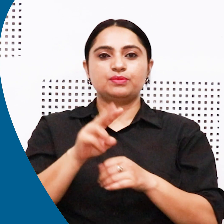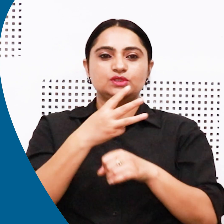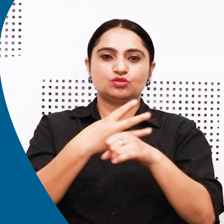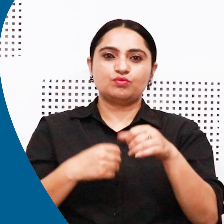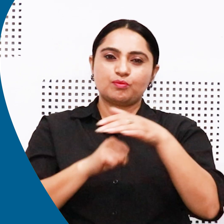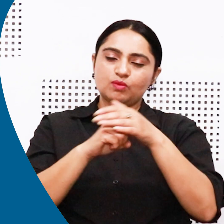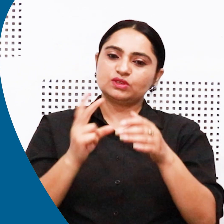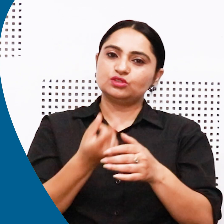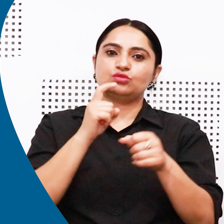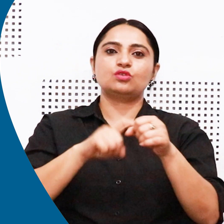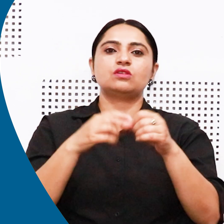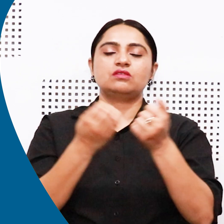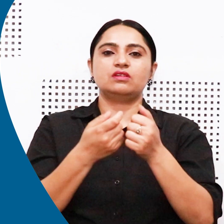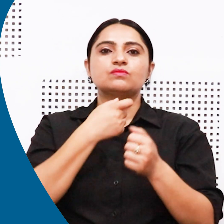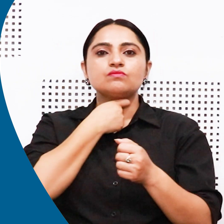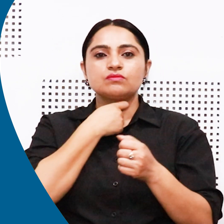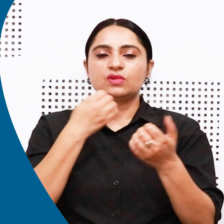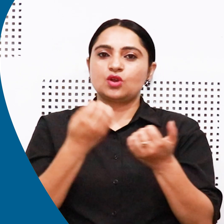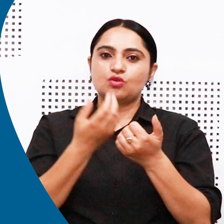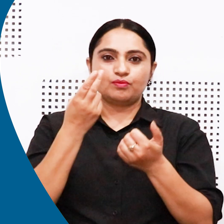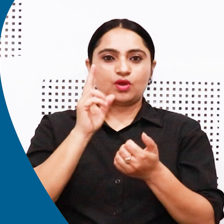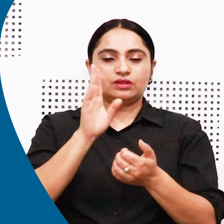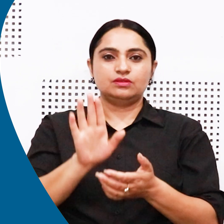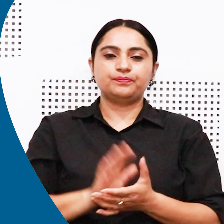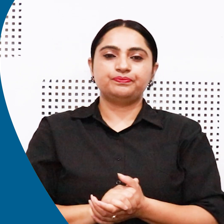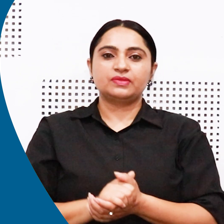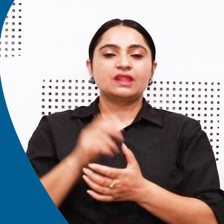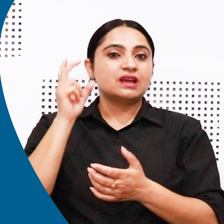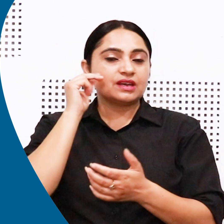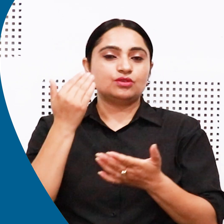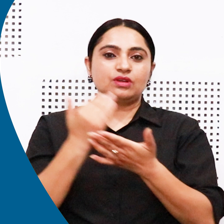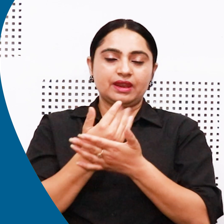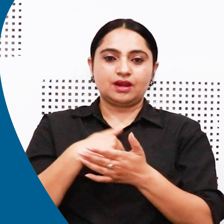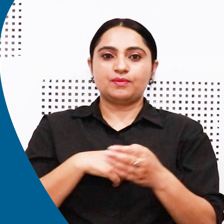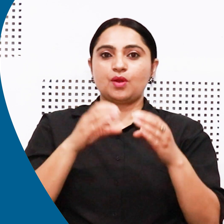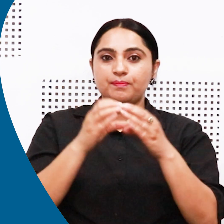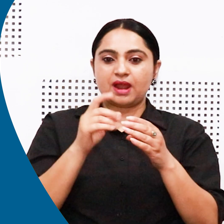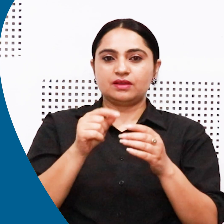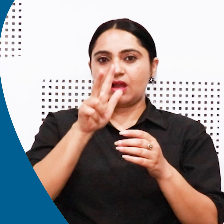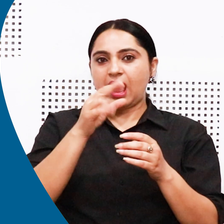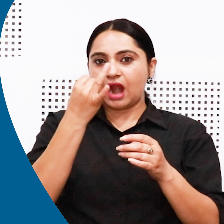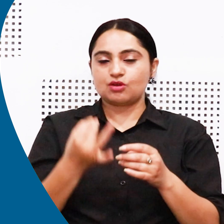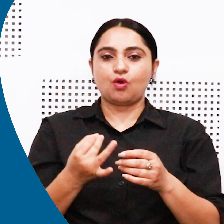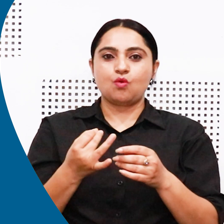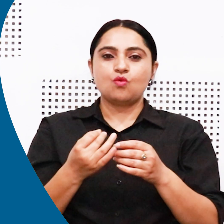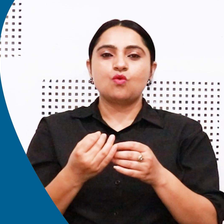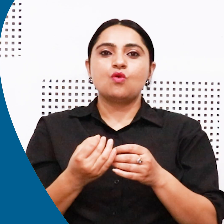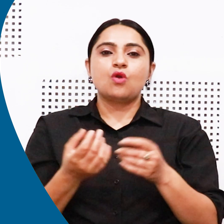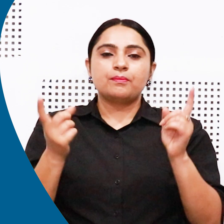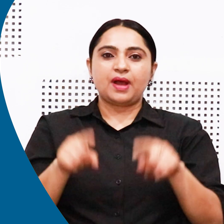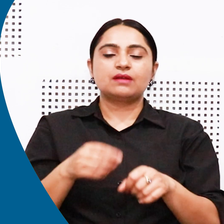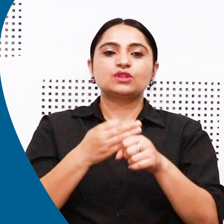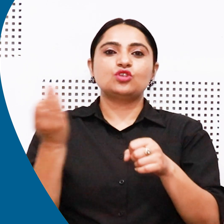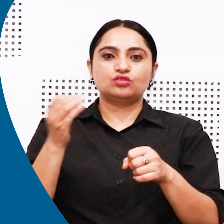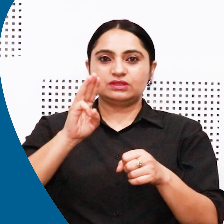नै चाँडै गठन गर्ने प्रतिबद्धता जनाउनु भएको थियो। रेडियो कार्यक्रम हाम्रो पालिकाको 6औं भागमा धनुषाको मिथिला